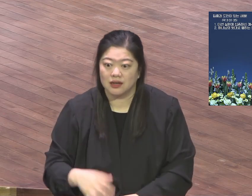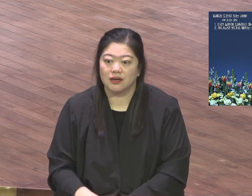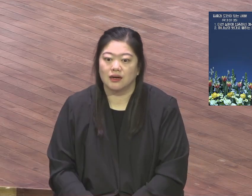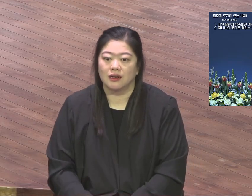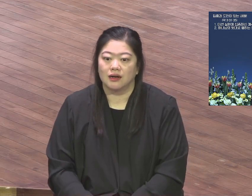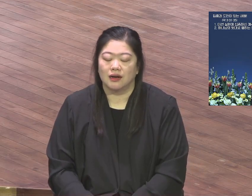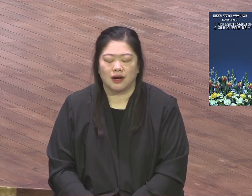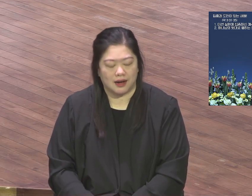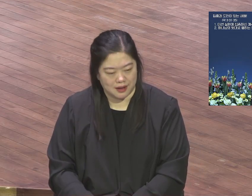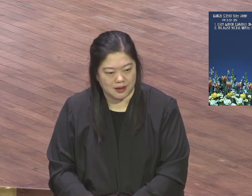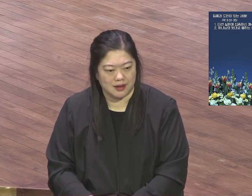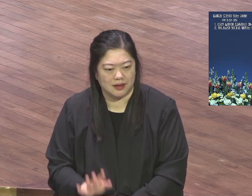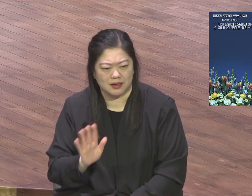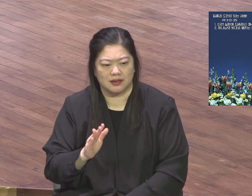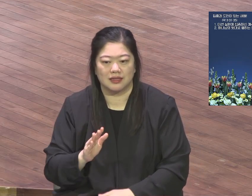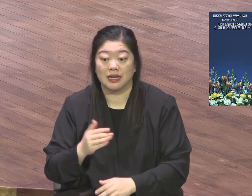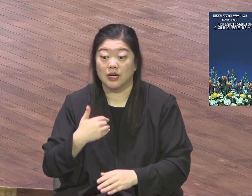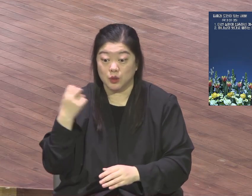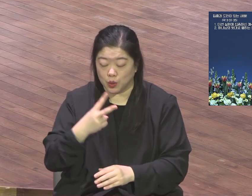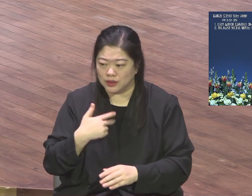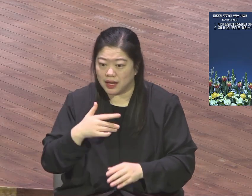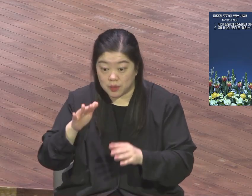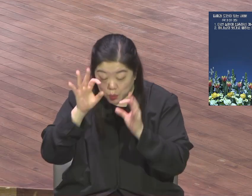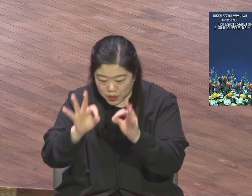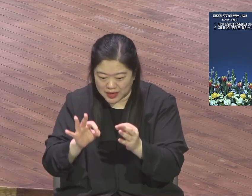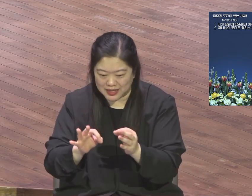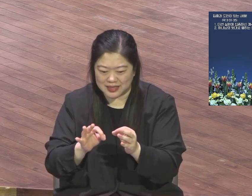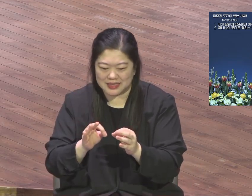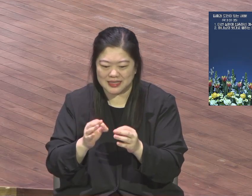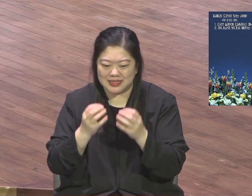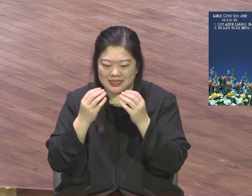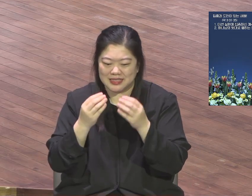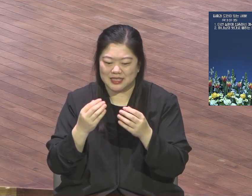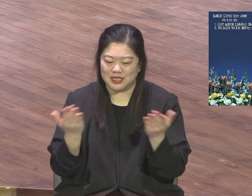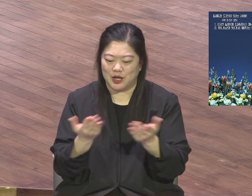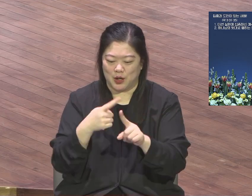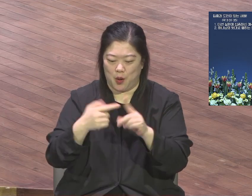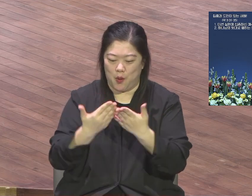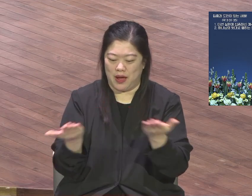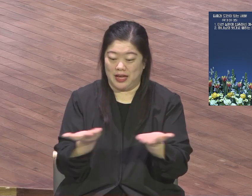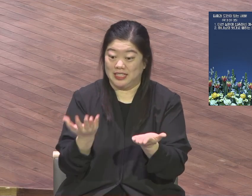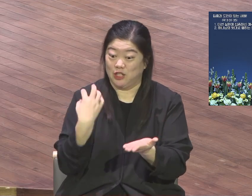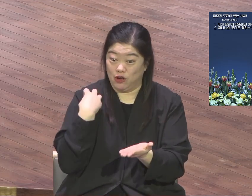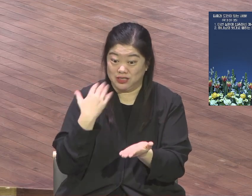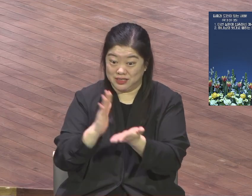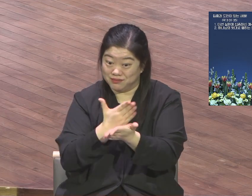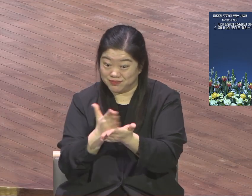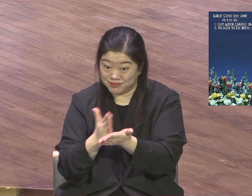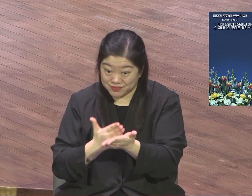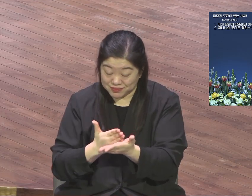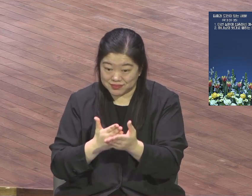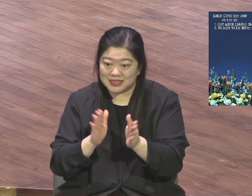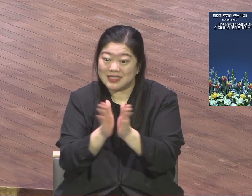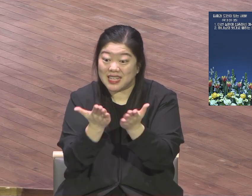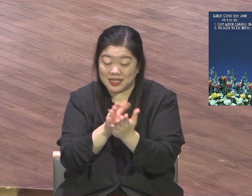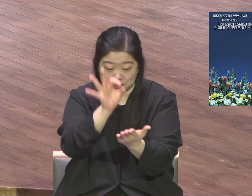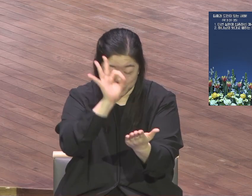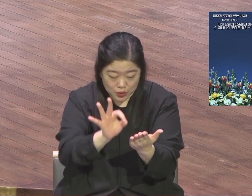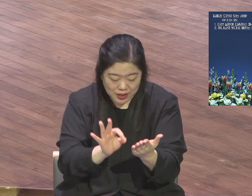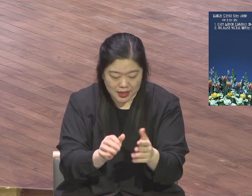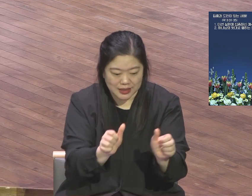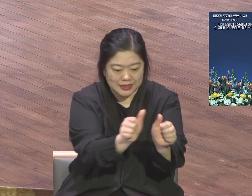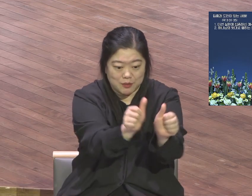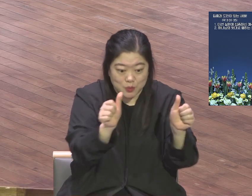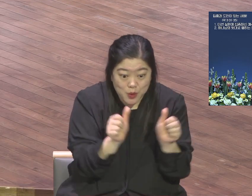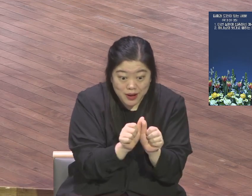110개 있더라고. 110개면 회장이 110명이고, 부회장 임원하고 뭐 그것만 해도 뭐 얼마 안 됩니까? 여러분들